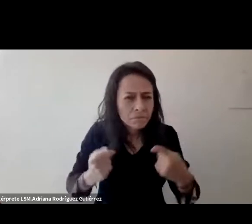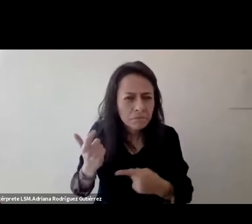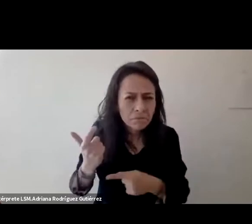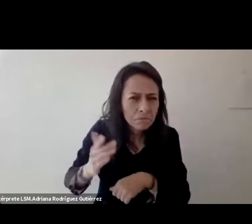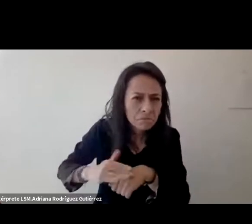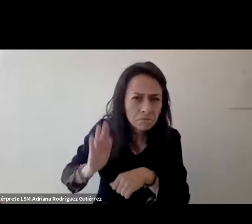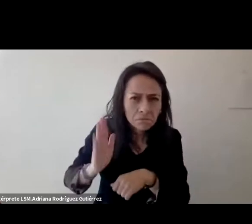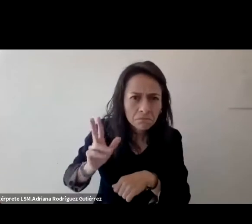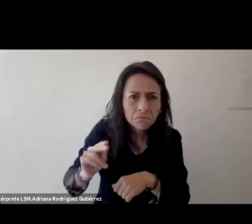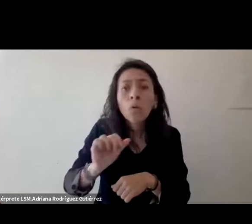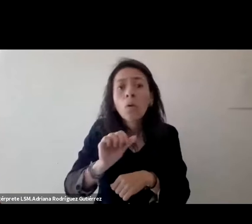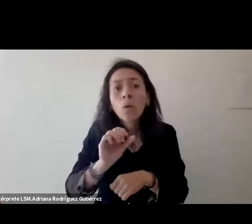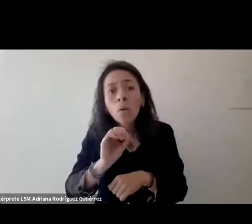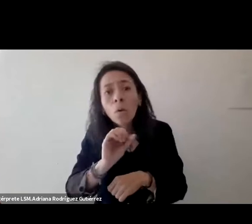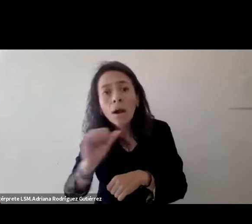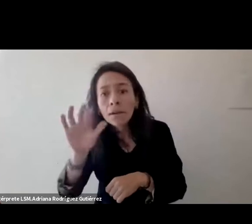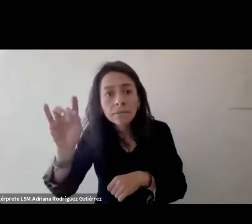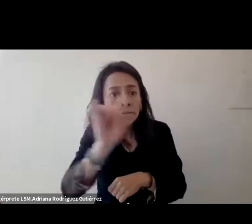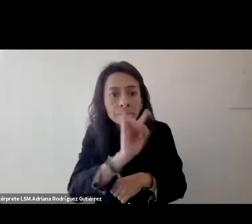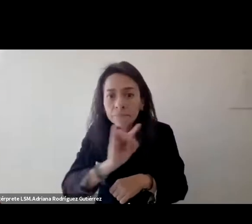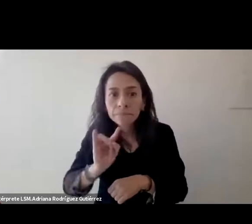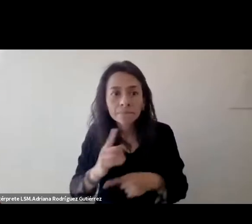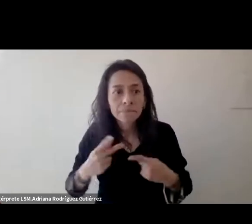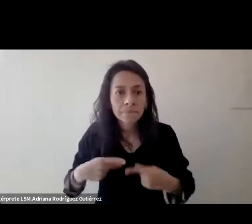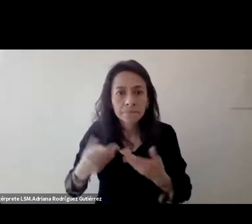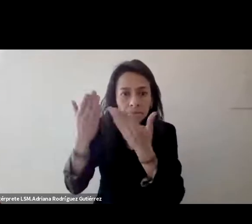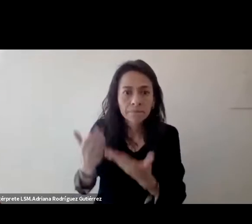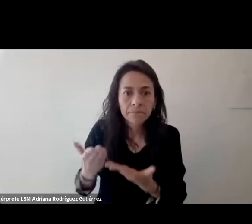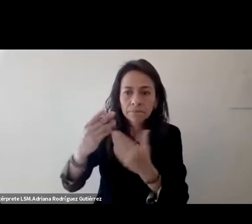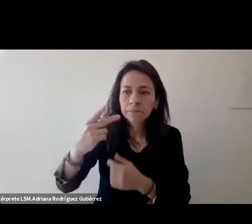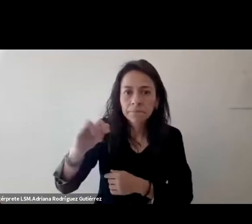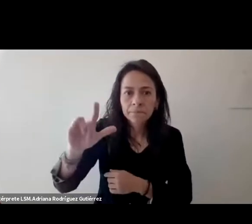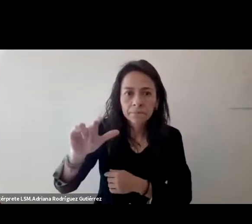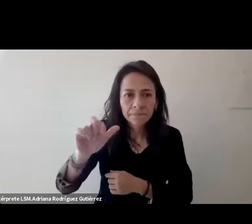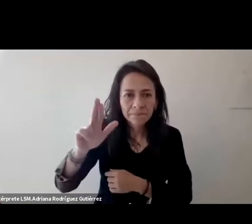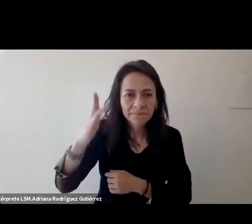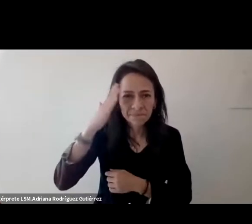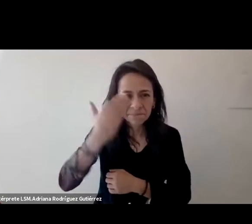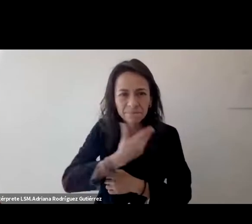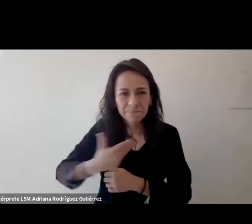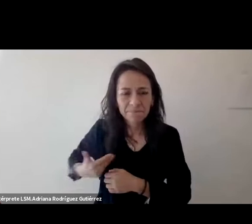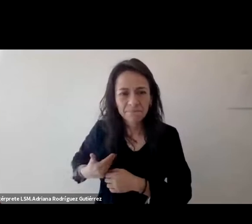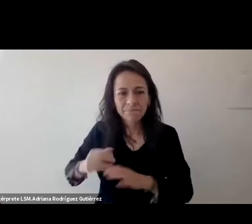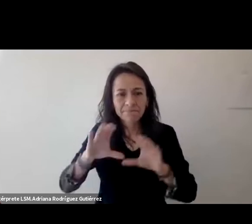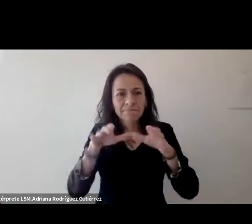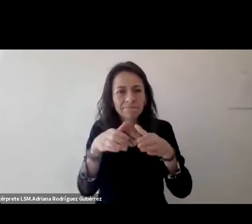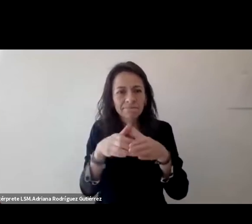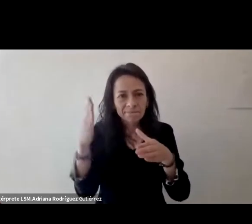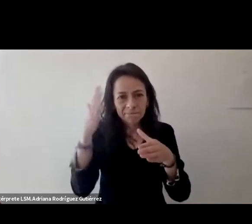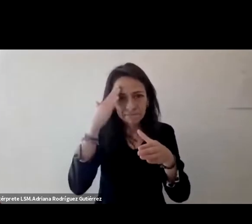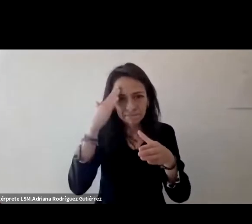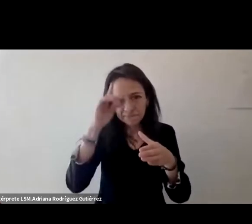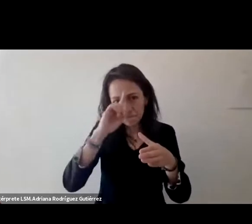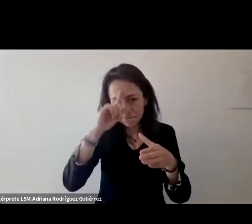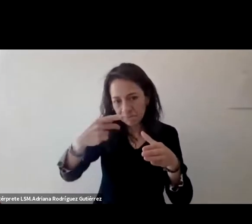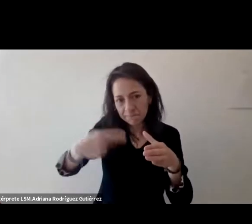los panelistas, Pilar Parás, la presidenta del Consejo del CEMEFI, si quieres comentar alguna cosa,